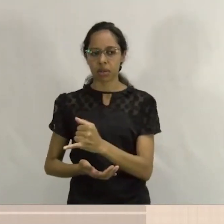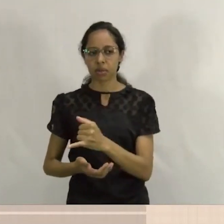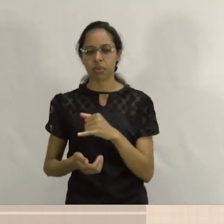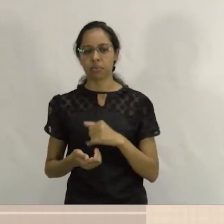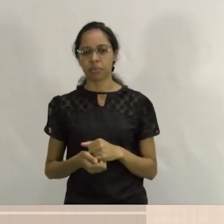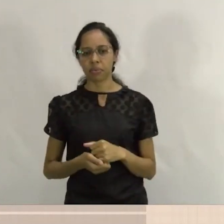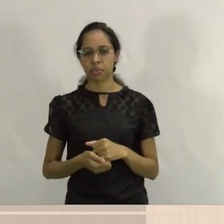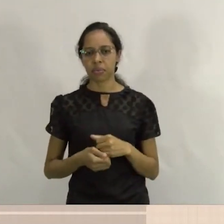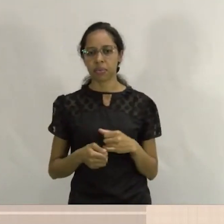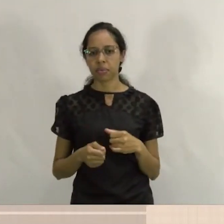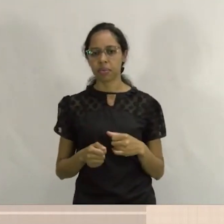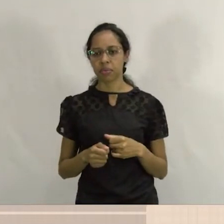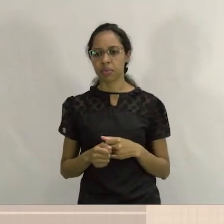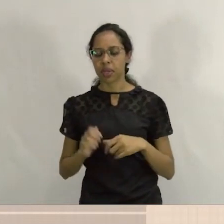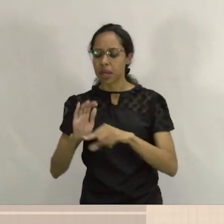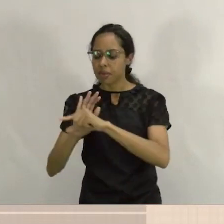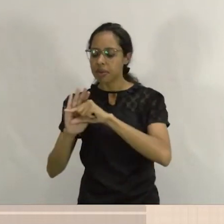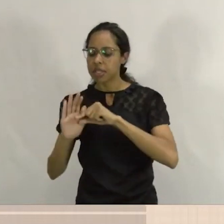5?